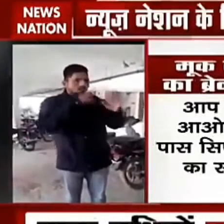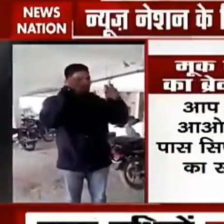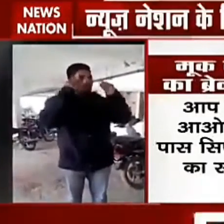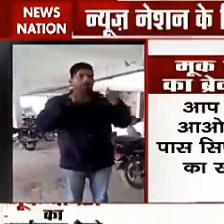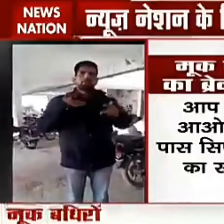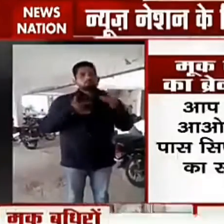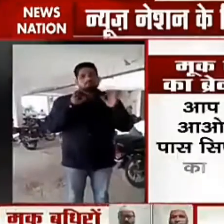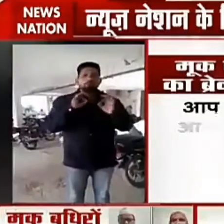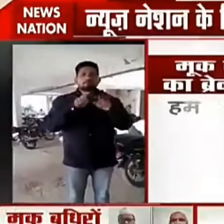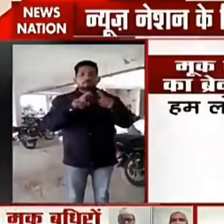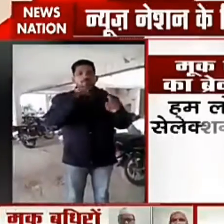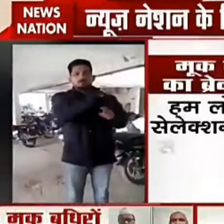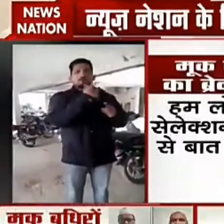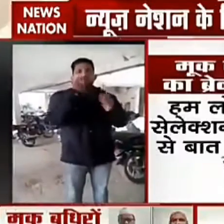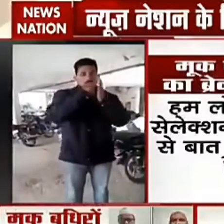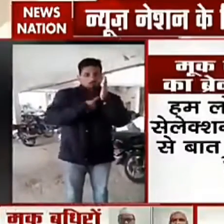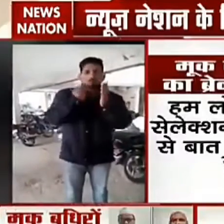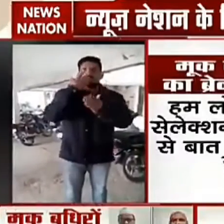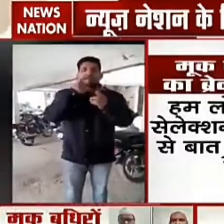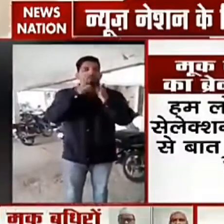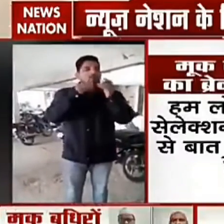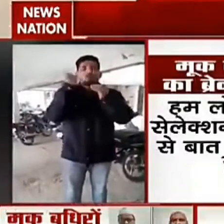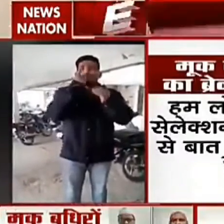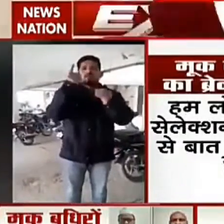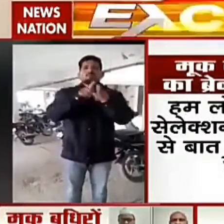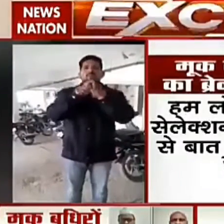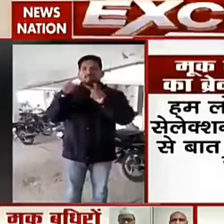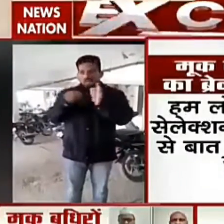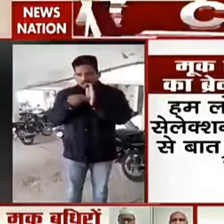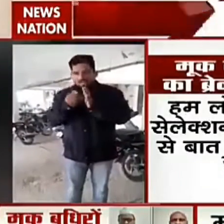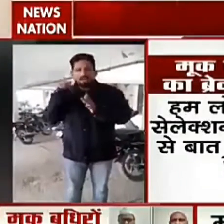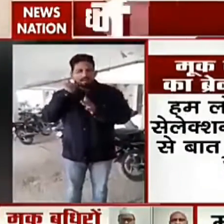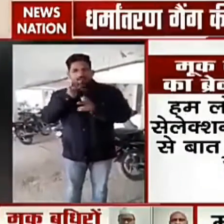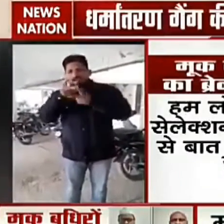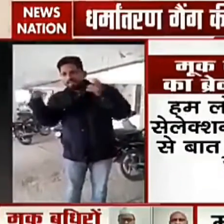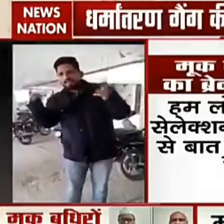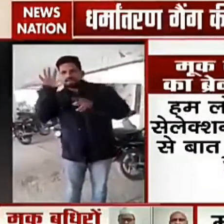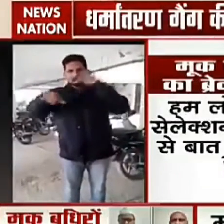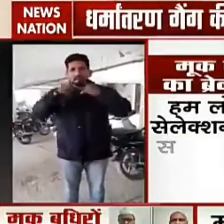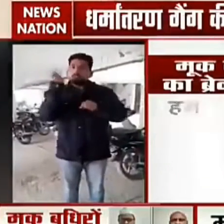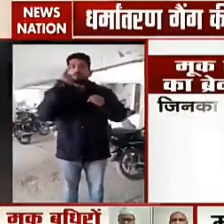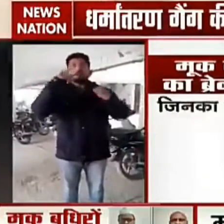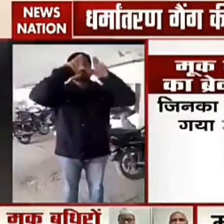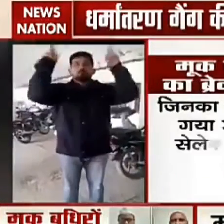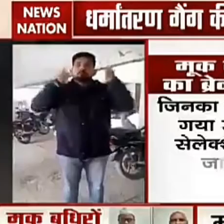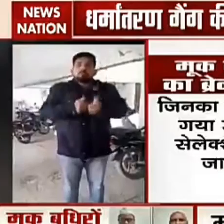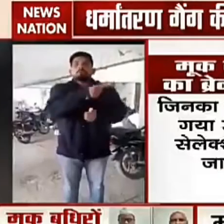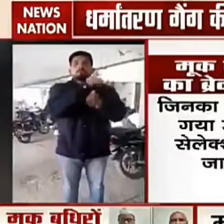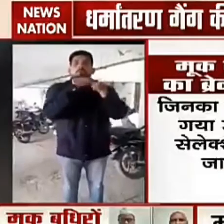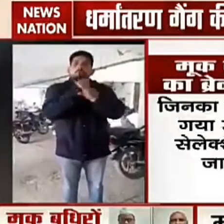सर इस वीडियो के अंदर, जी सर वीडियो एक बार प्ले करेंगे, मुझे शो नहीं हो रही है था।